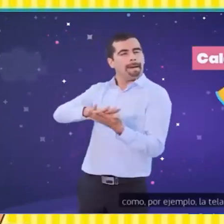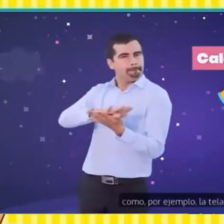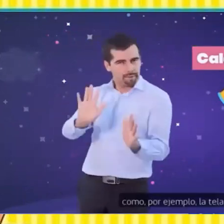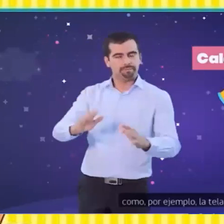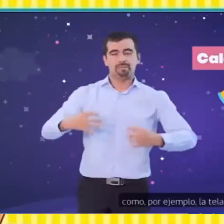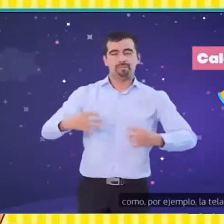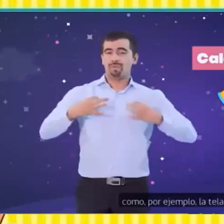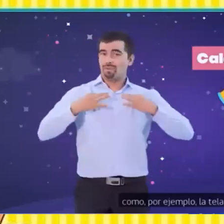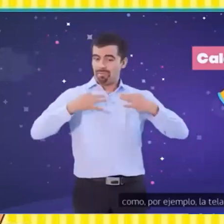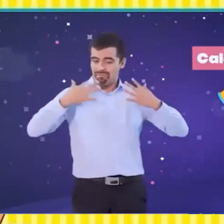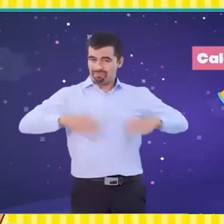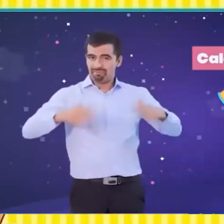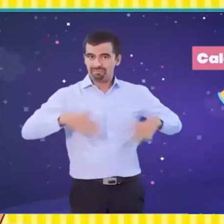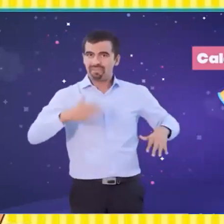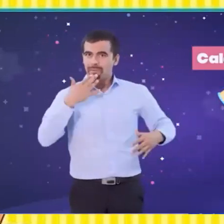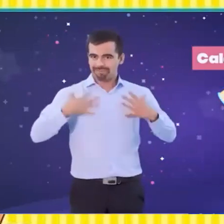como por ejemplo la tela.